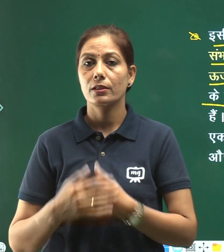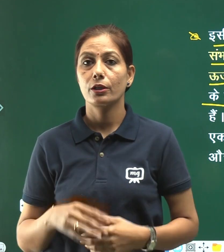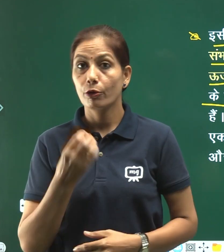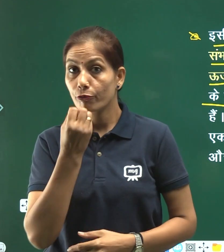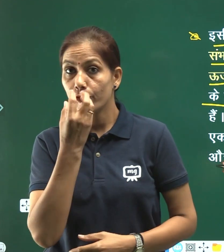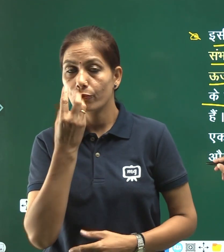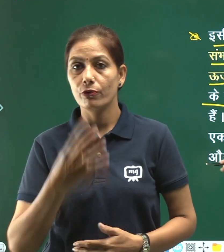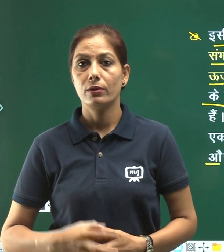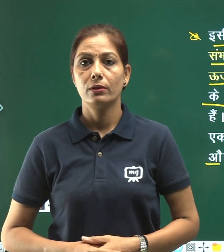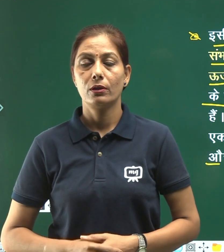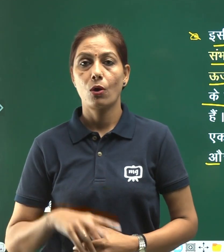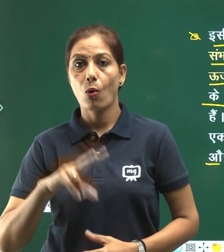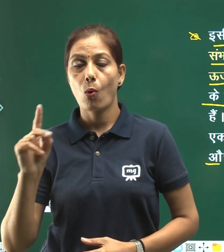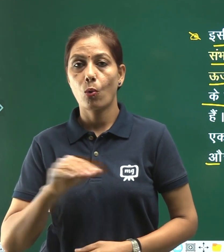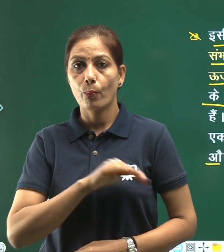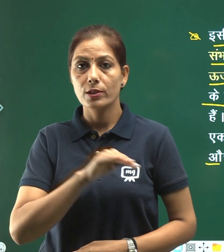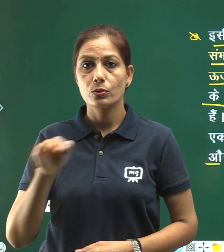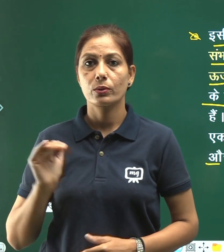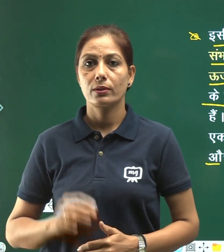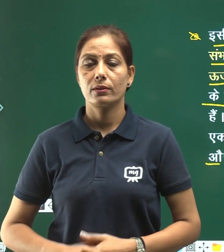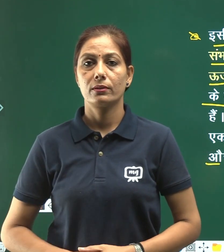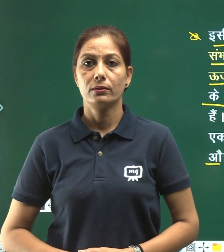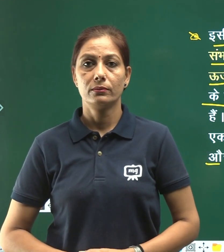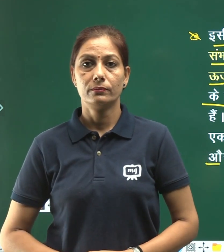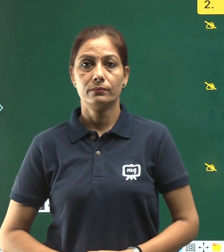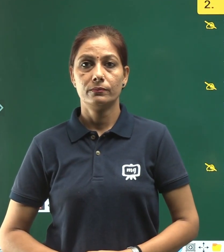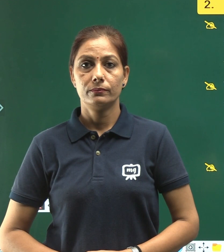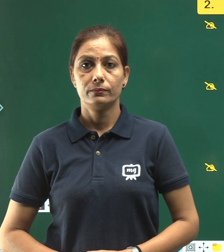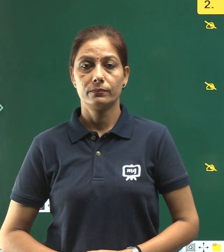फूल और बच्चे की।